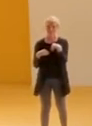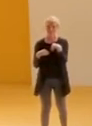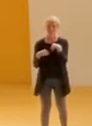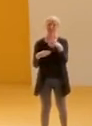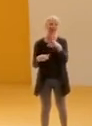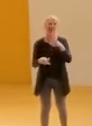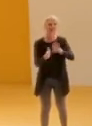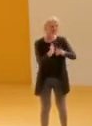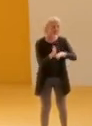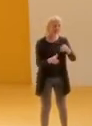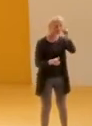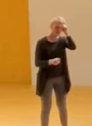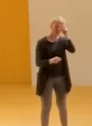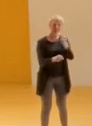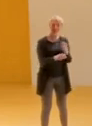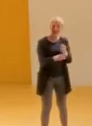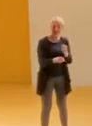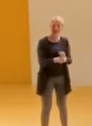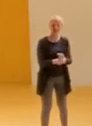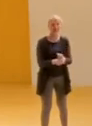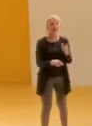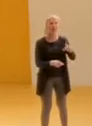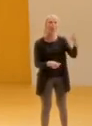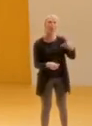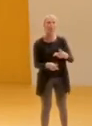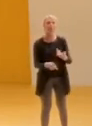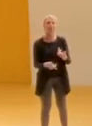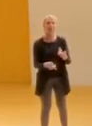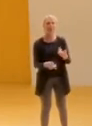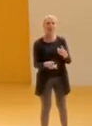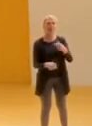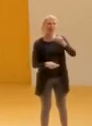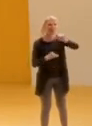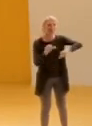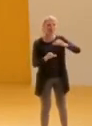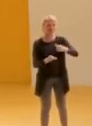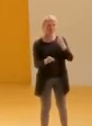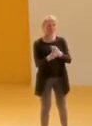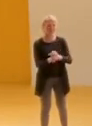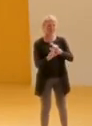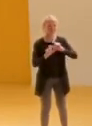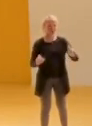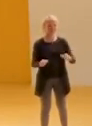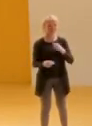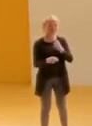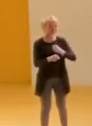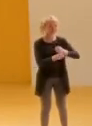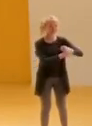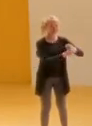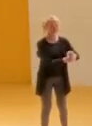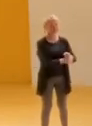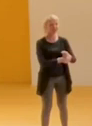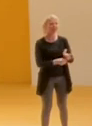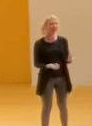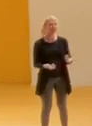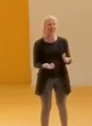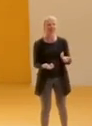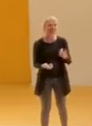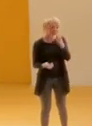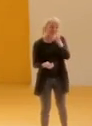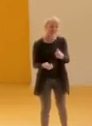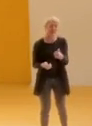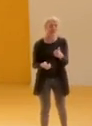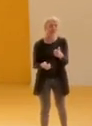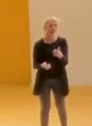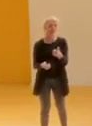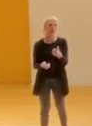robotniczej w tamtym czasie No to pewnie musiałby pracować jakiś rok czasu żeby taki zegarek uzyskać w związku z tym nie bardzo było to coś na co